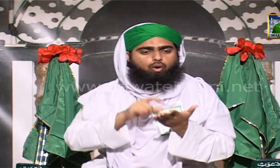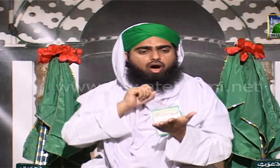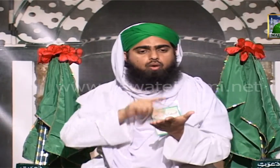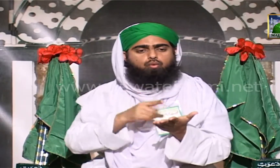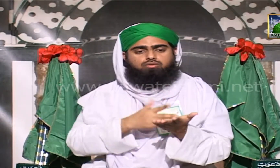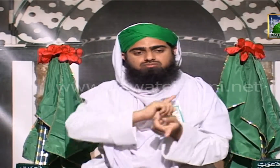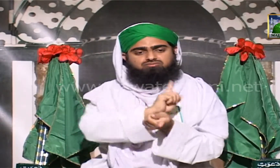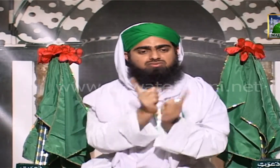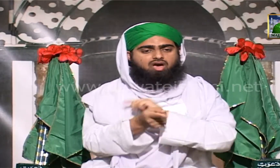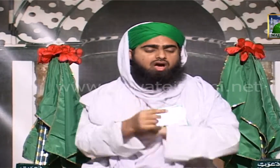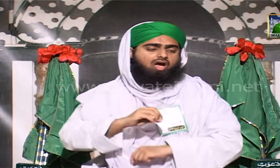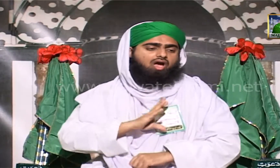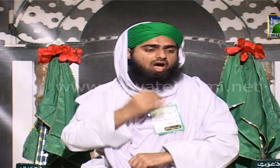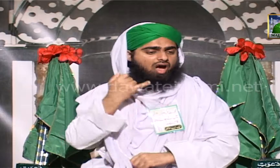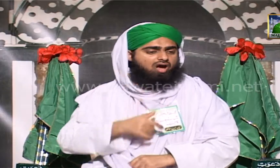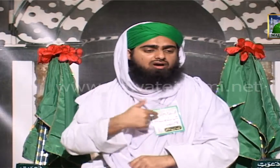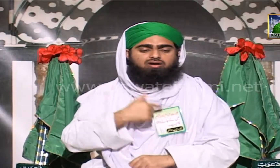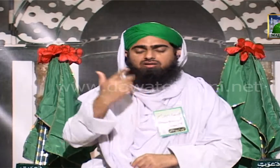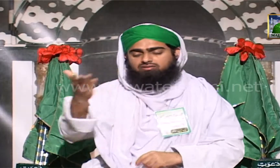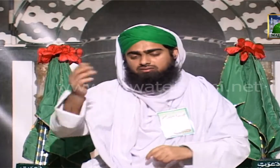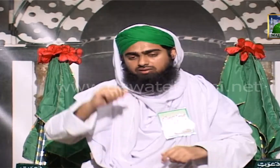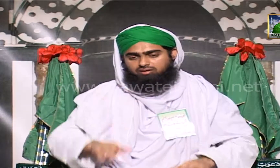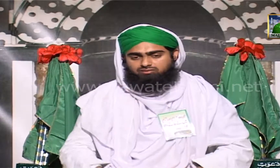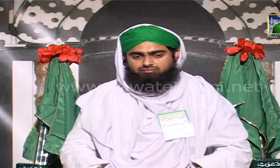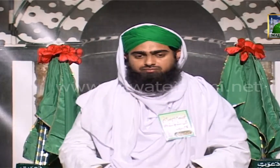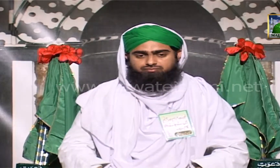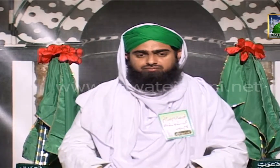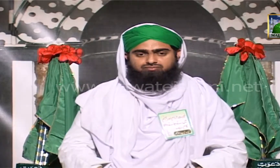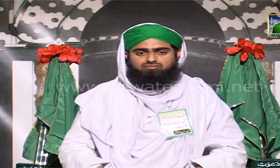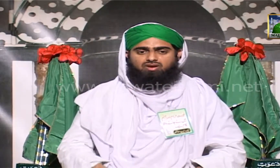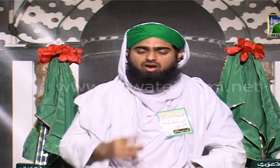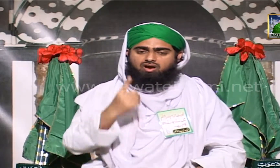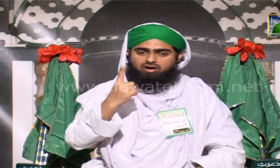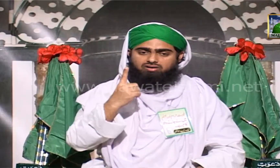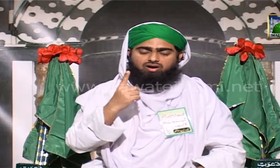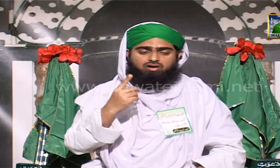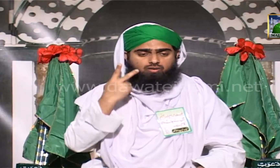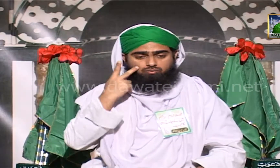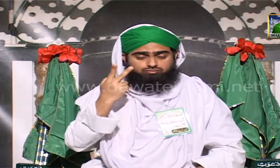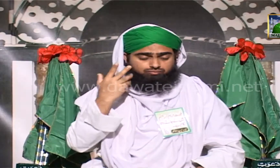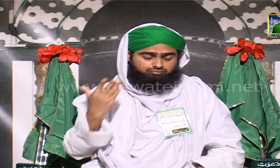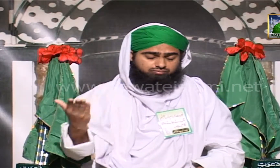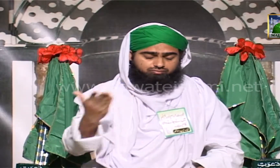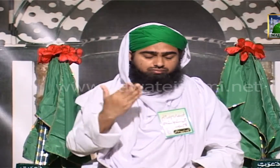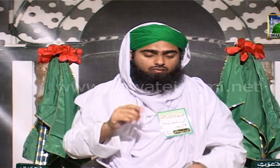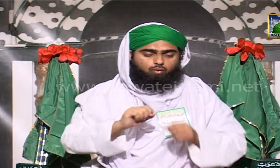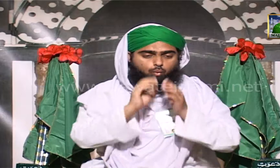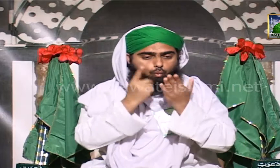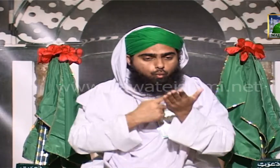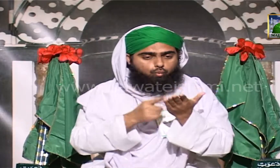ہے۔ دیکھیے قرآن پاک حضرت سیدنا عیسیٰ روح اللہ